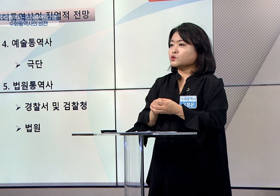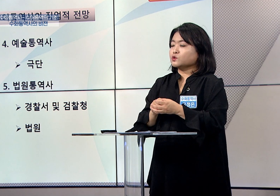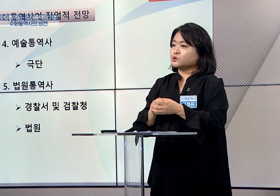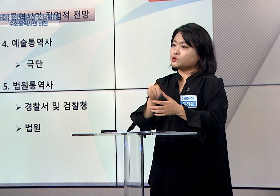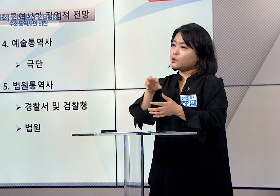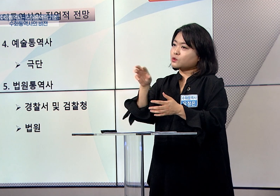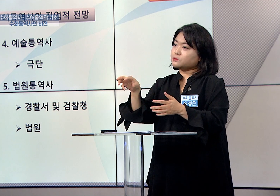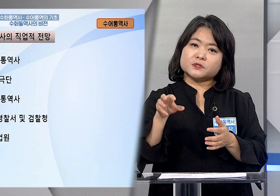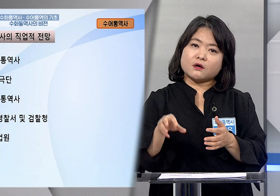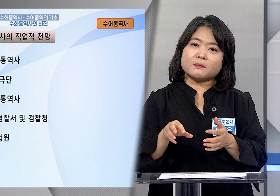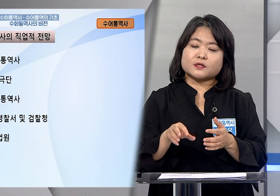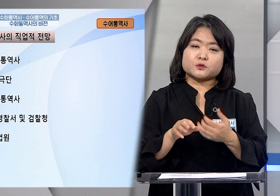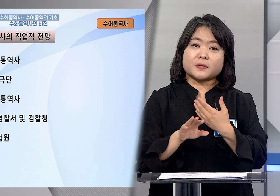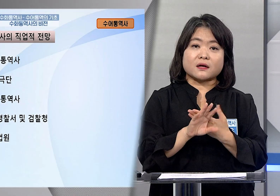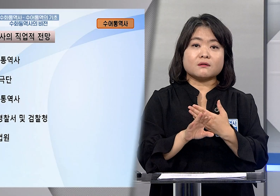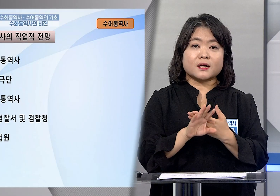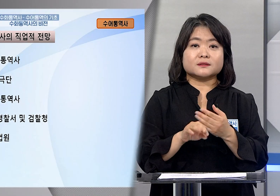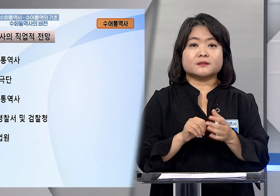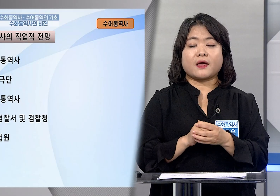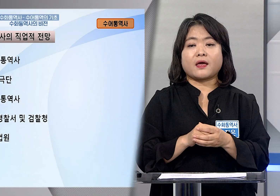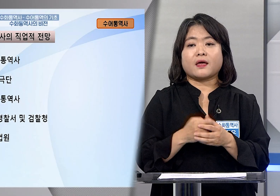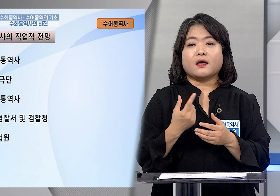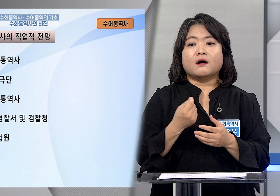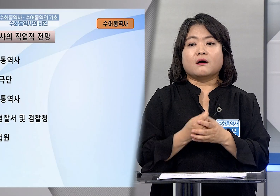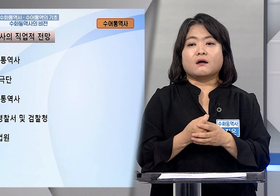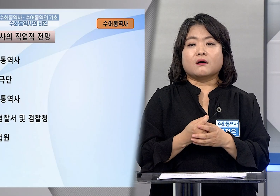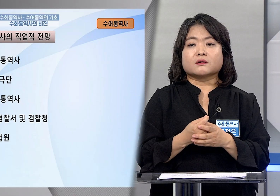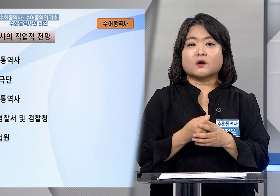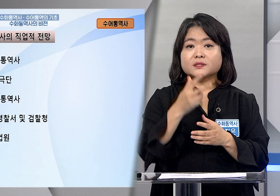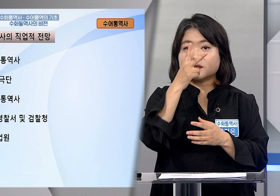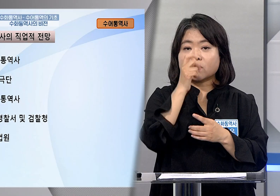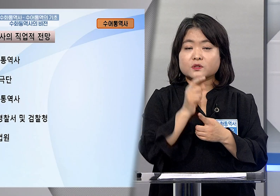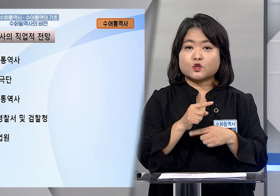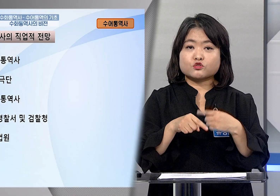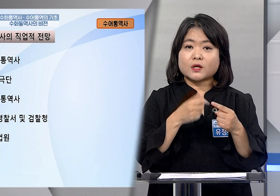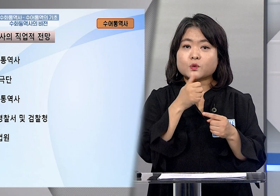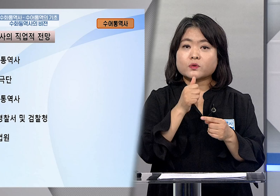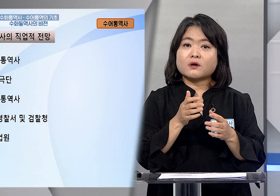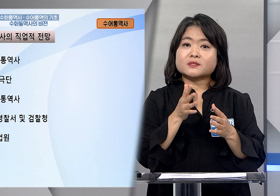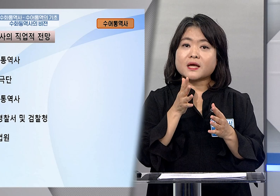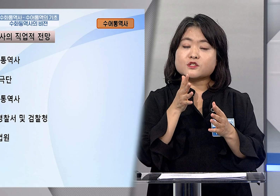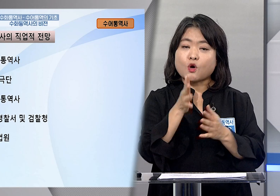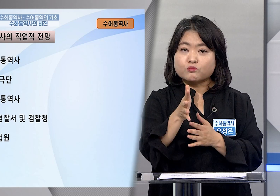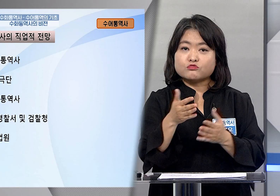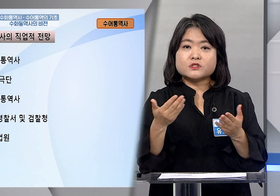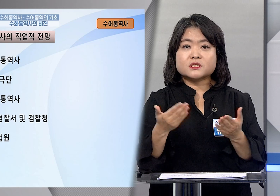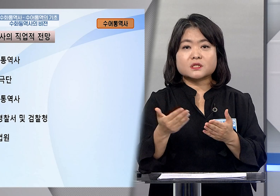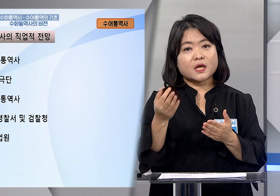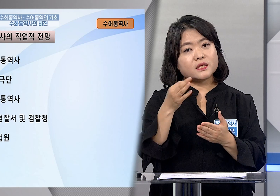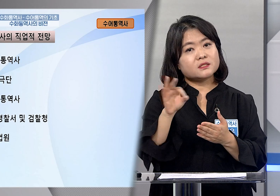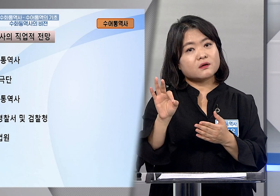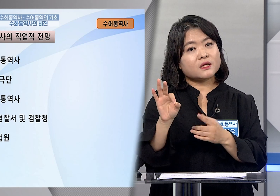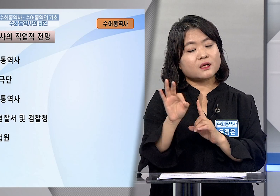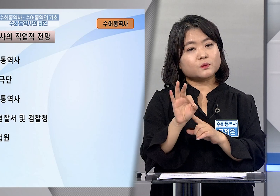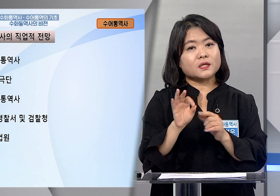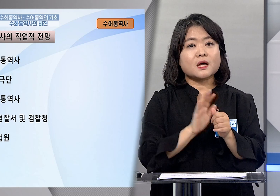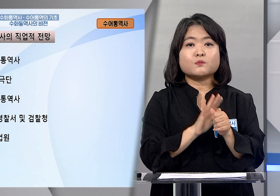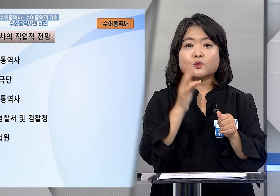경찰서도 조금 지역마다 좀 다른 것 같은데 경찰서에서 수화 통역사의 전문직의 인정이라기보다 참고인